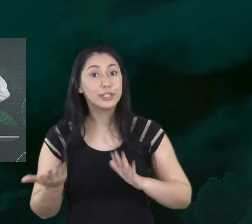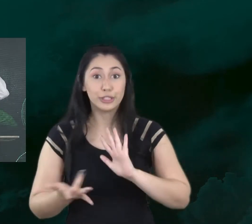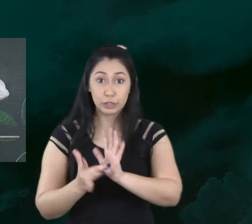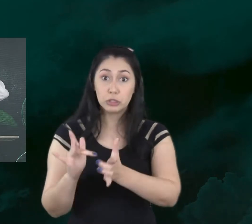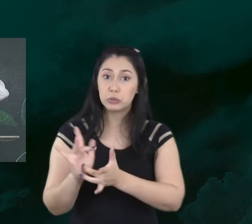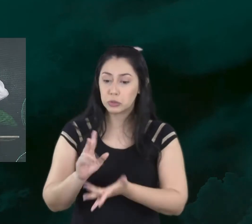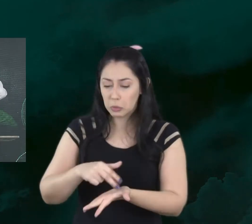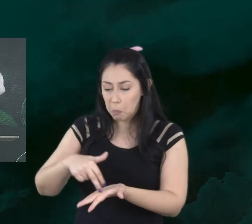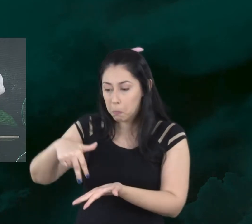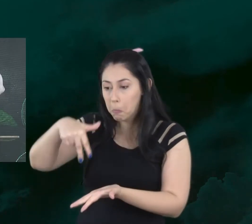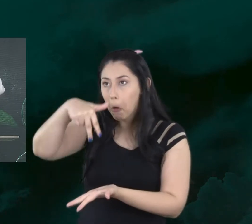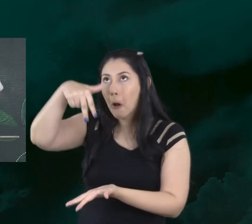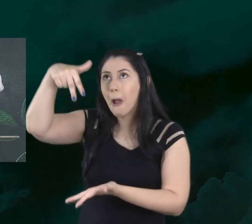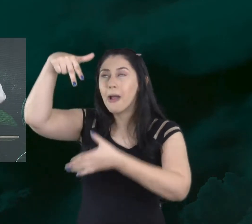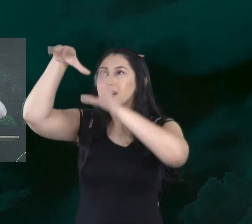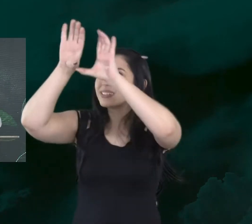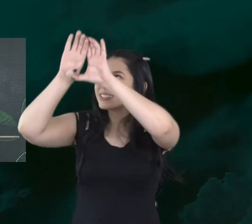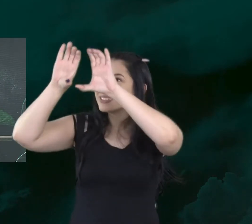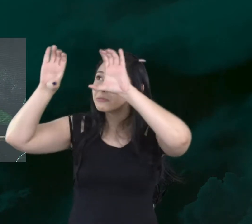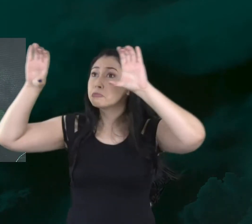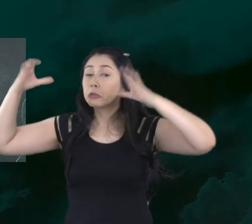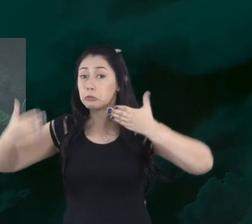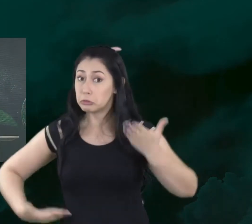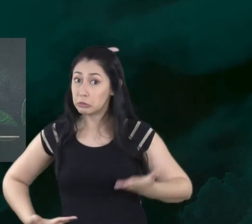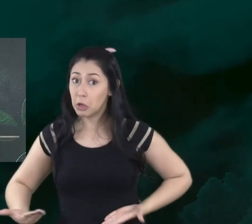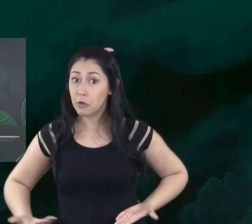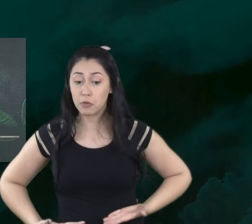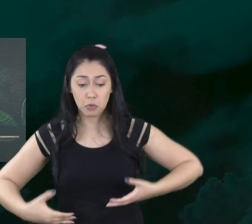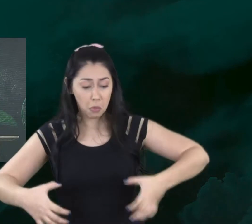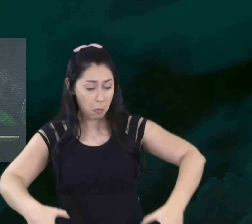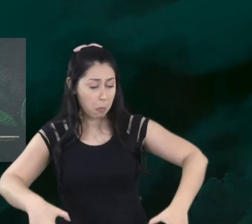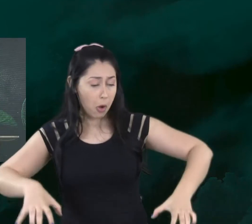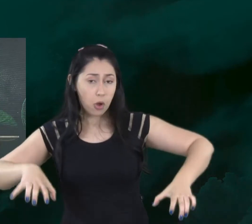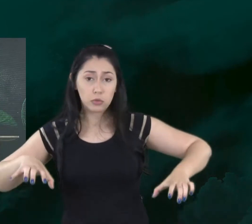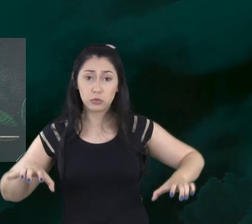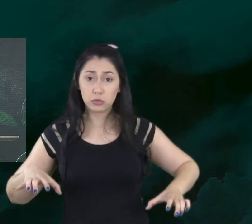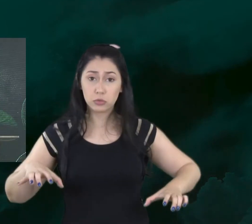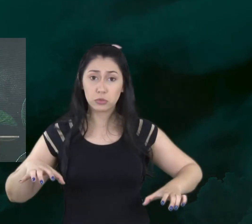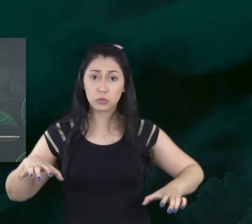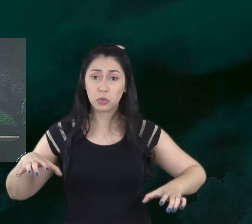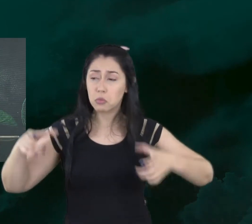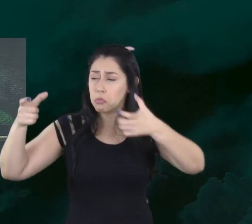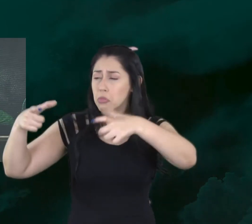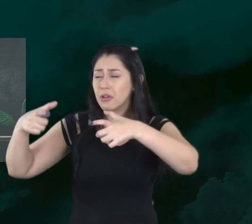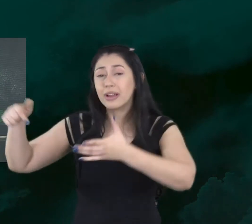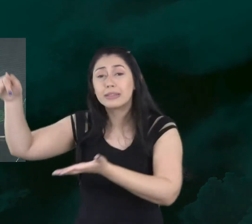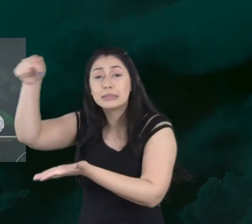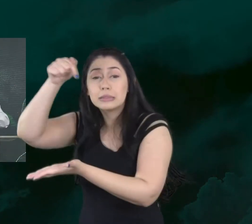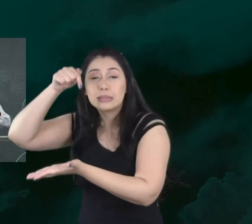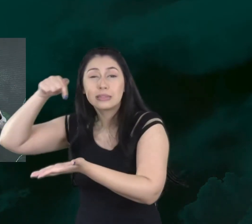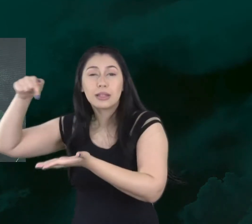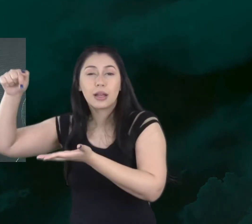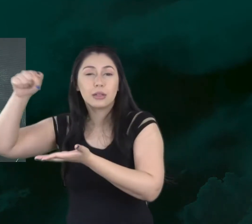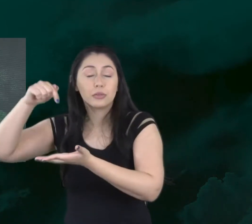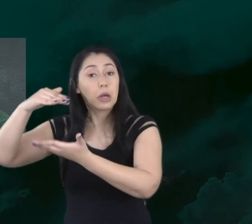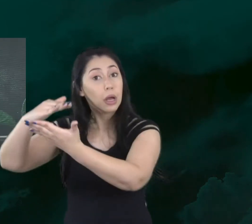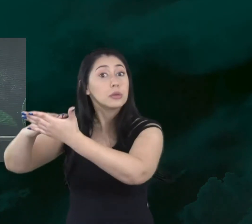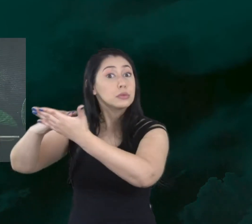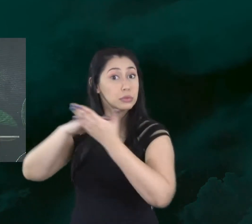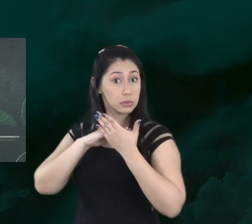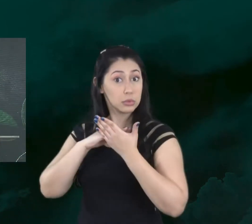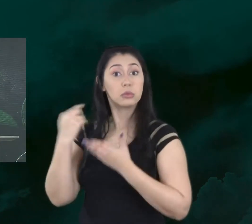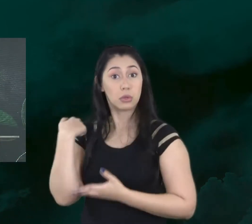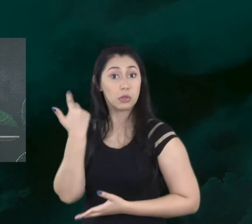e está servindo lá no santuário do céu, intercedendo a favor de nós, trabalhando para que